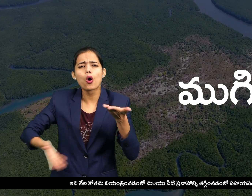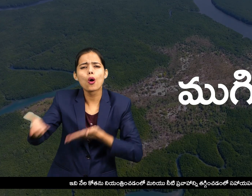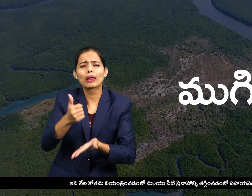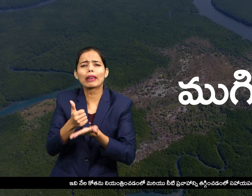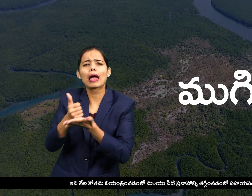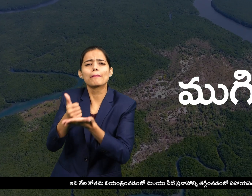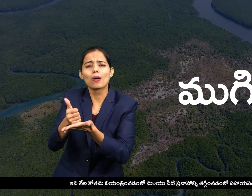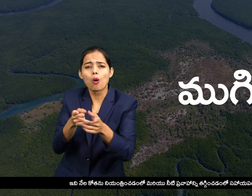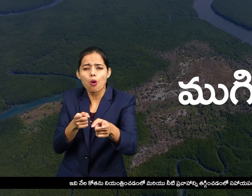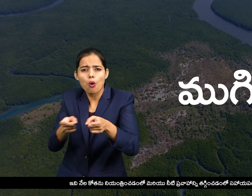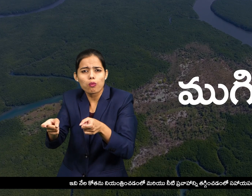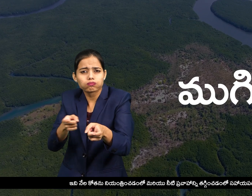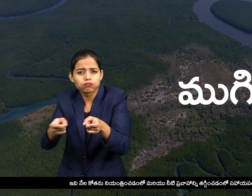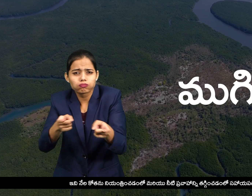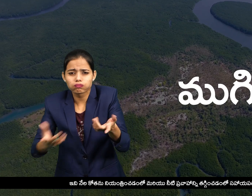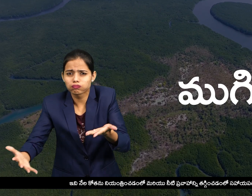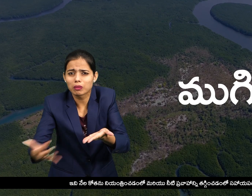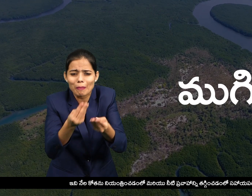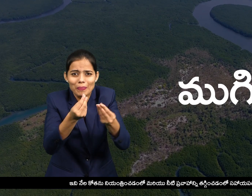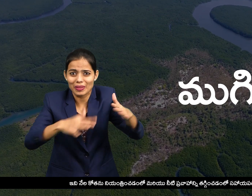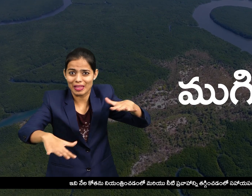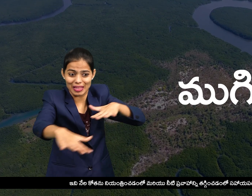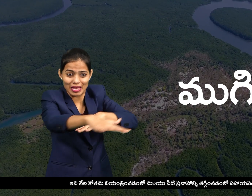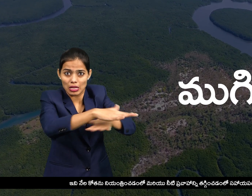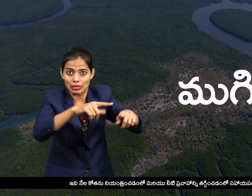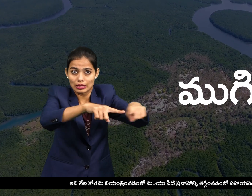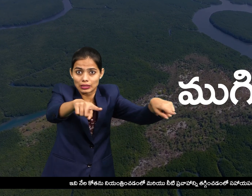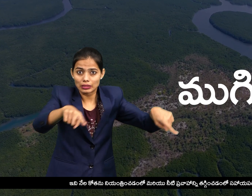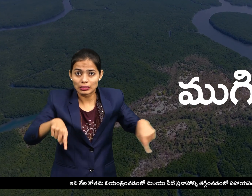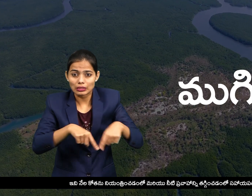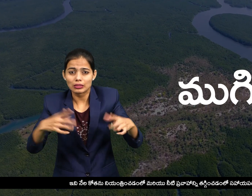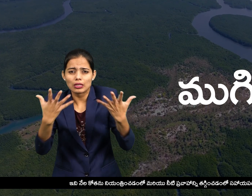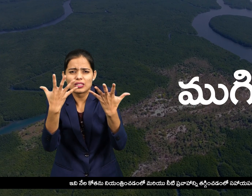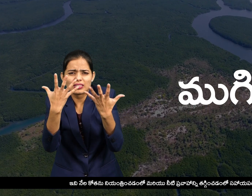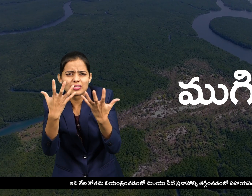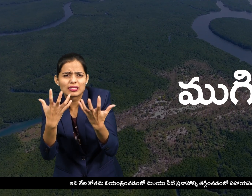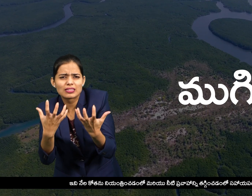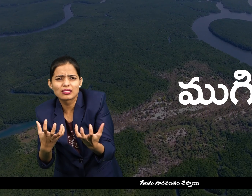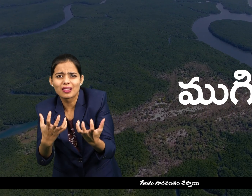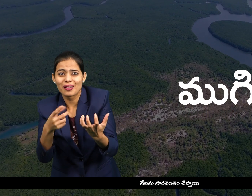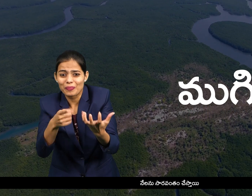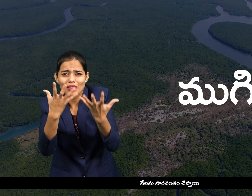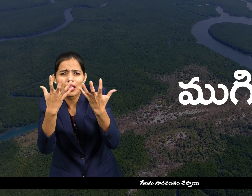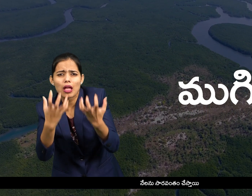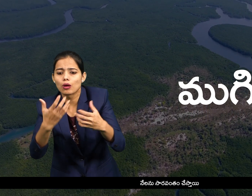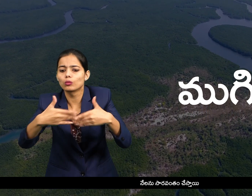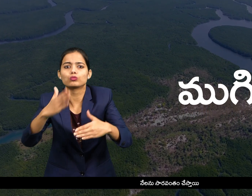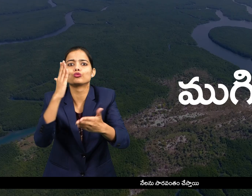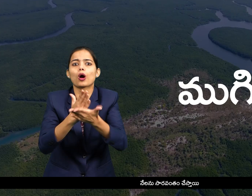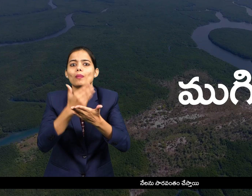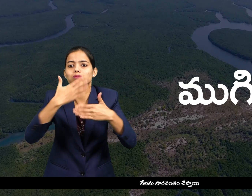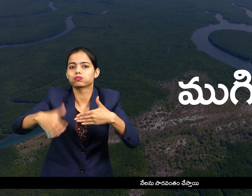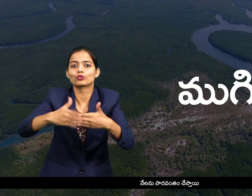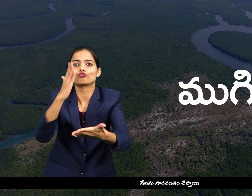ఇవి నేల కోతను నియంత్రించడంలో మరియు నీటి ప్రవాహాన్ని తగ్గించడంలో సహాయపడతాయి. నేలను